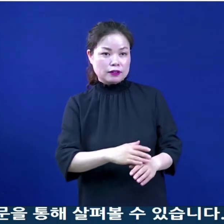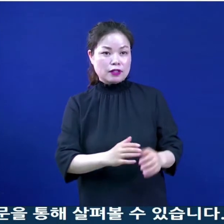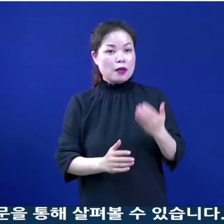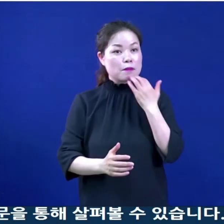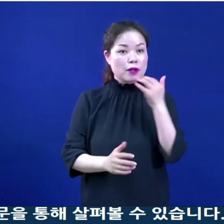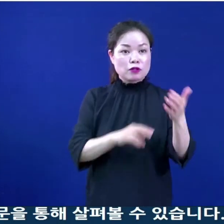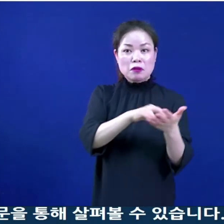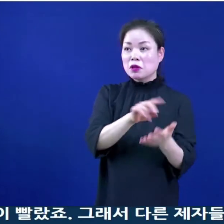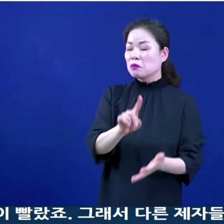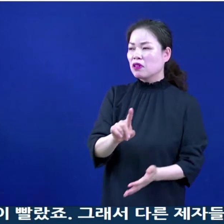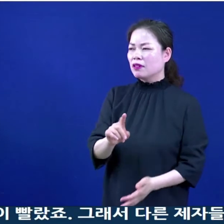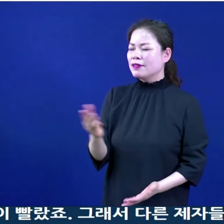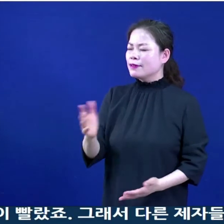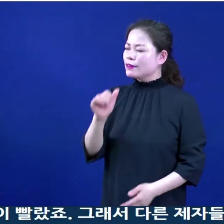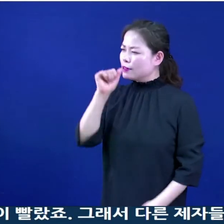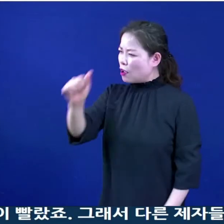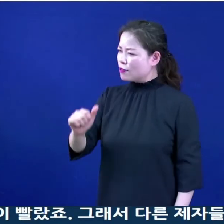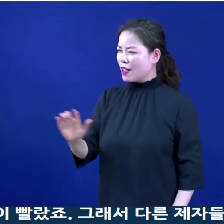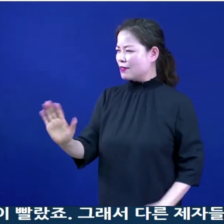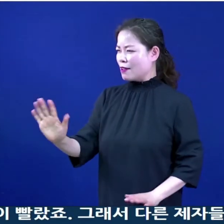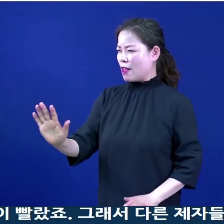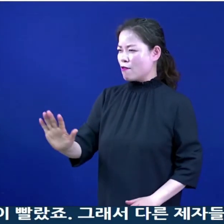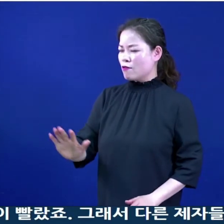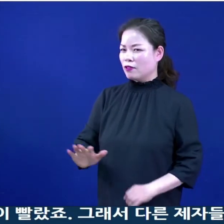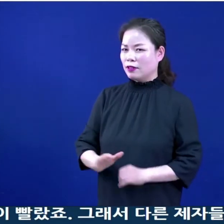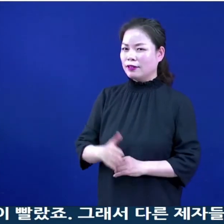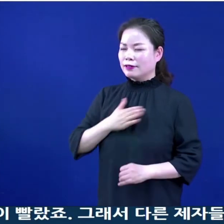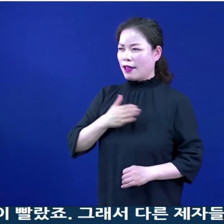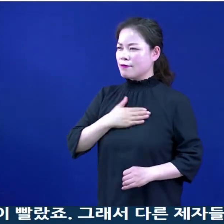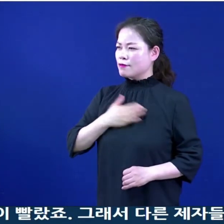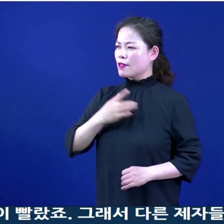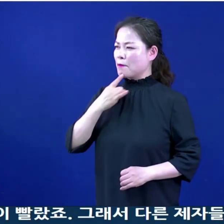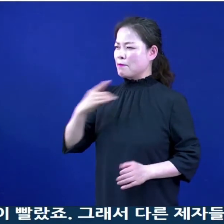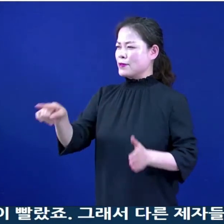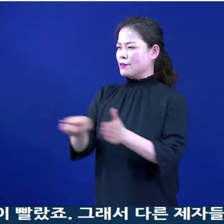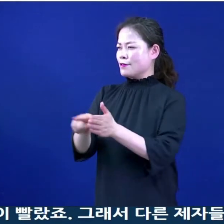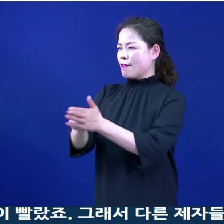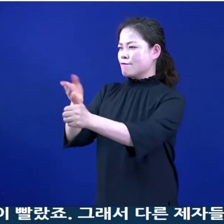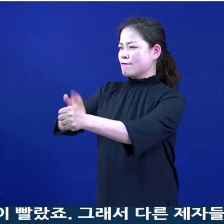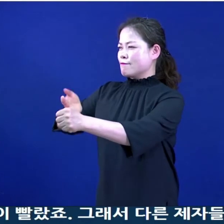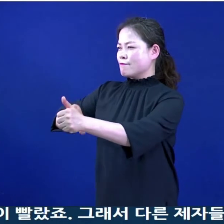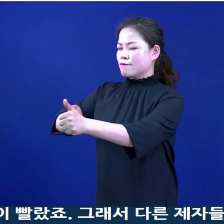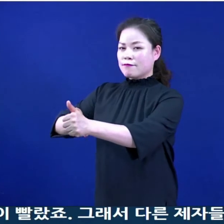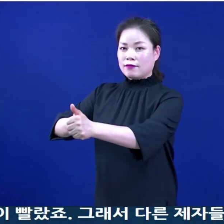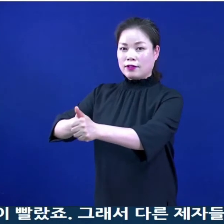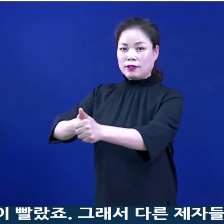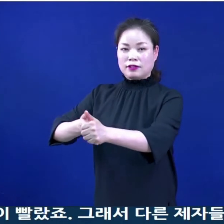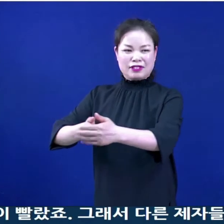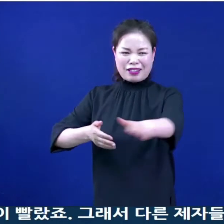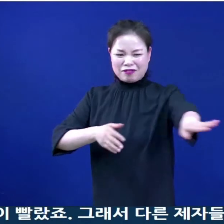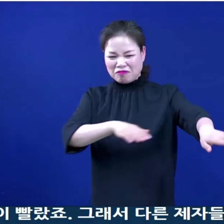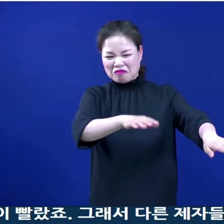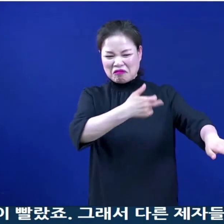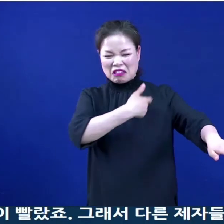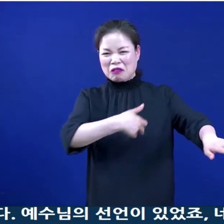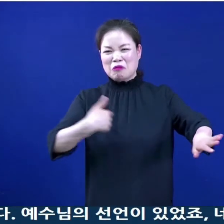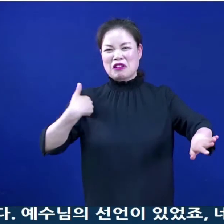합니까? 그런 일 절대로 없을 거라고. 나만은 믿으셔도 된다고. 얘네들은 잘